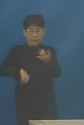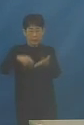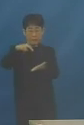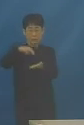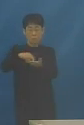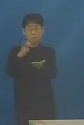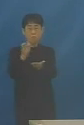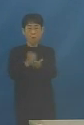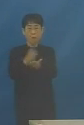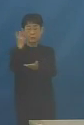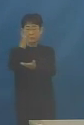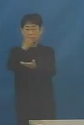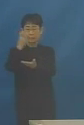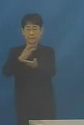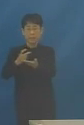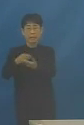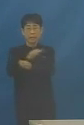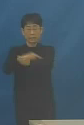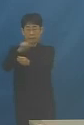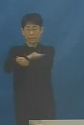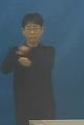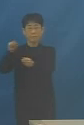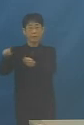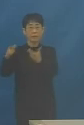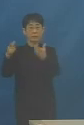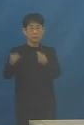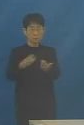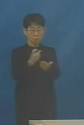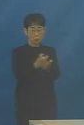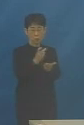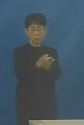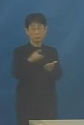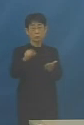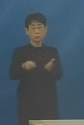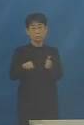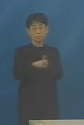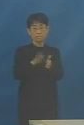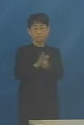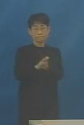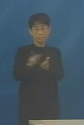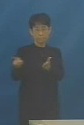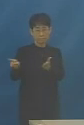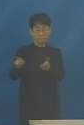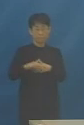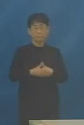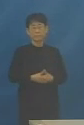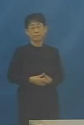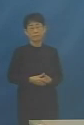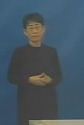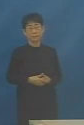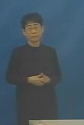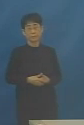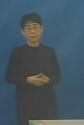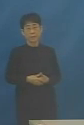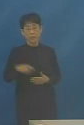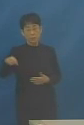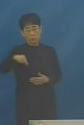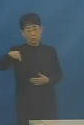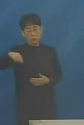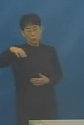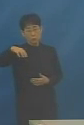今のいわばこう法律制度の建て付けになっているわけでありますそういう中